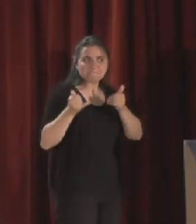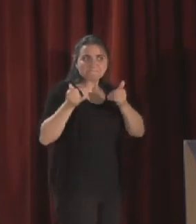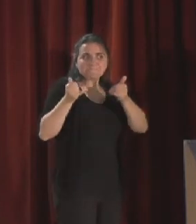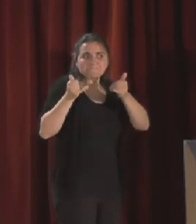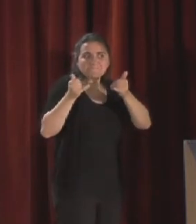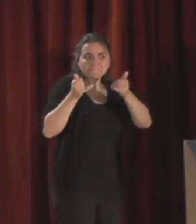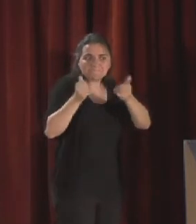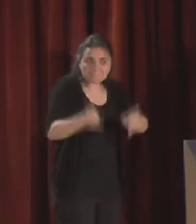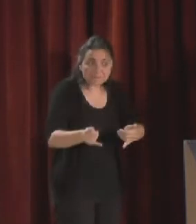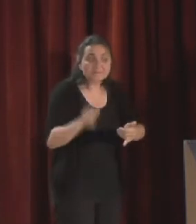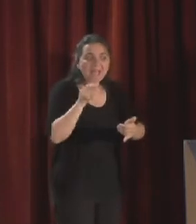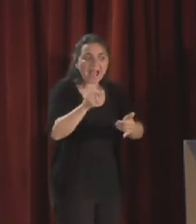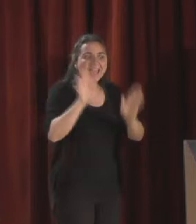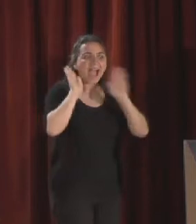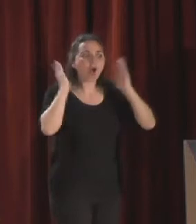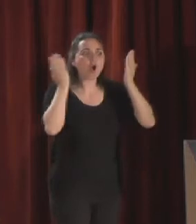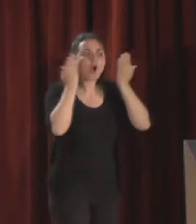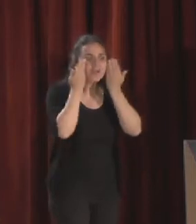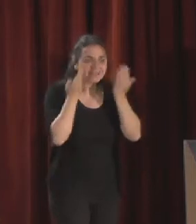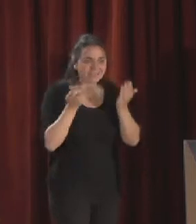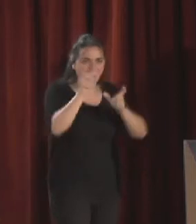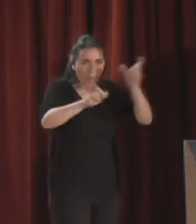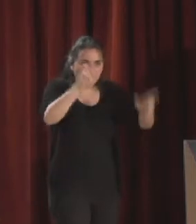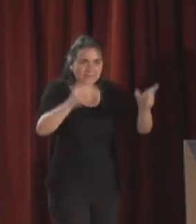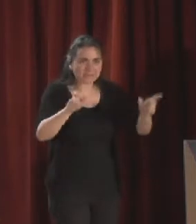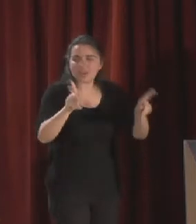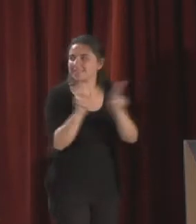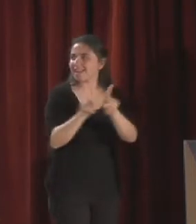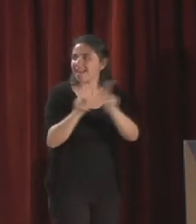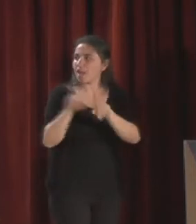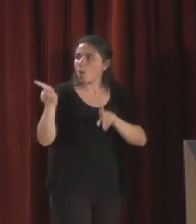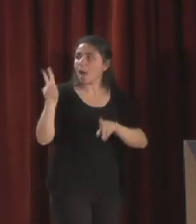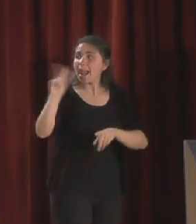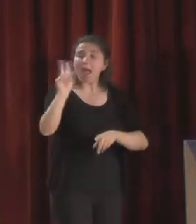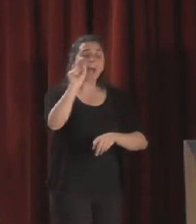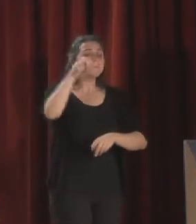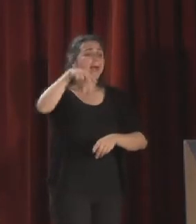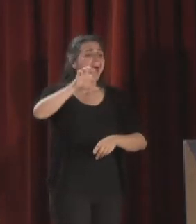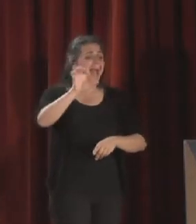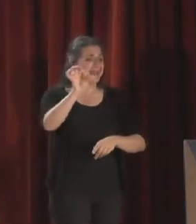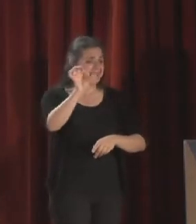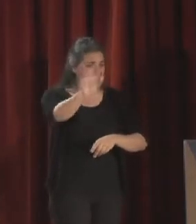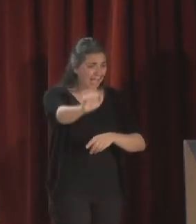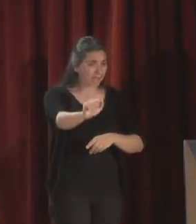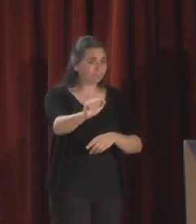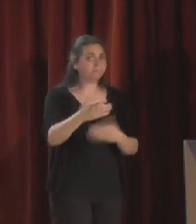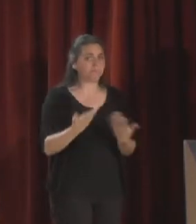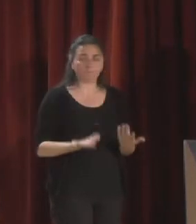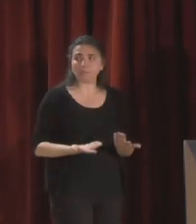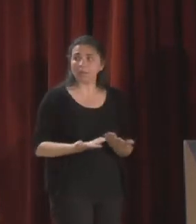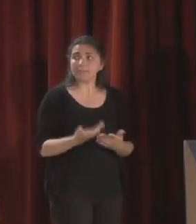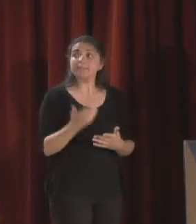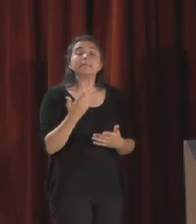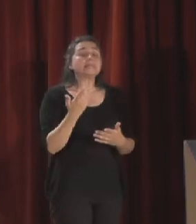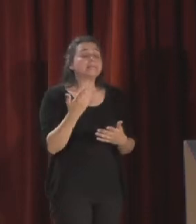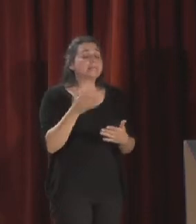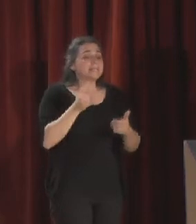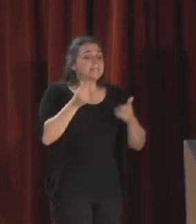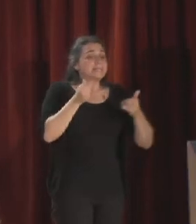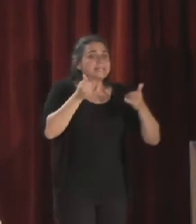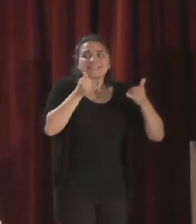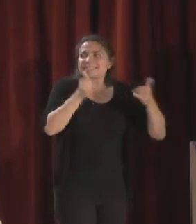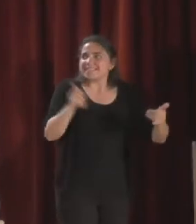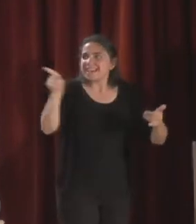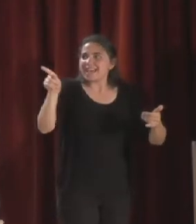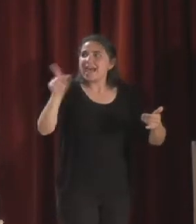agardemos, ao Congreso de xente como Vanessa. Temos que loitar por ter ese número 2 en Lugo. E coa chegada, e con el vos deixo, de